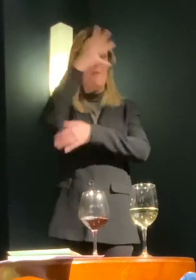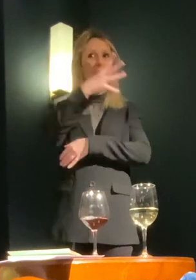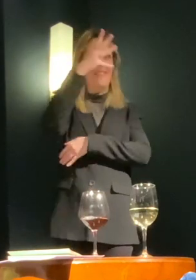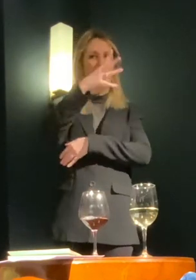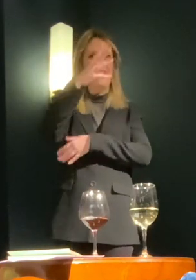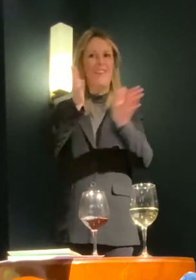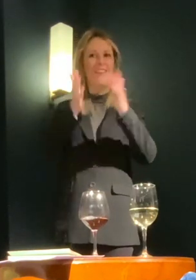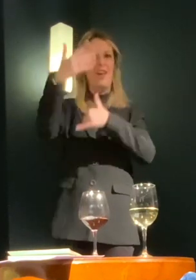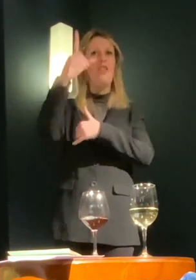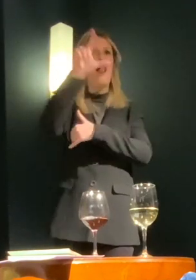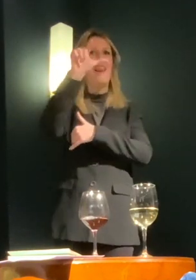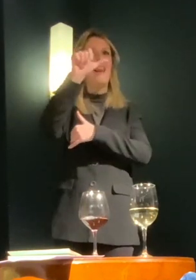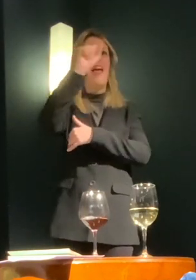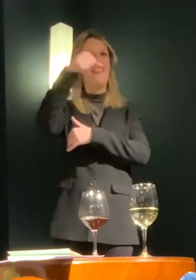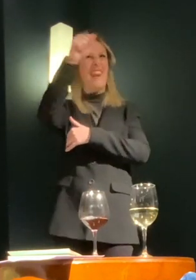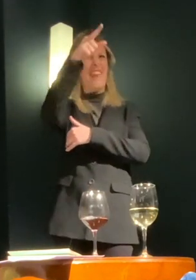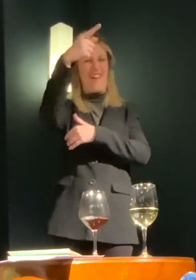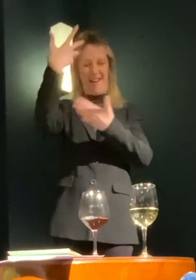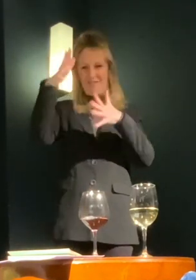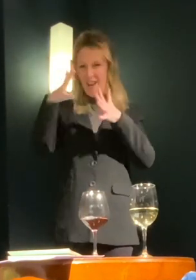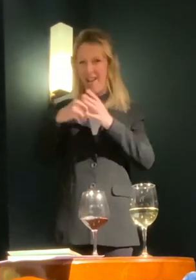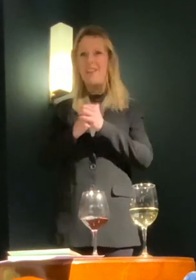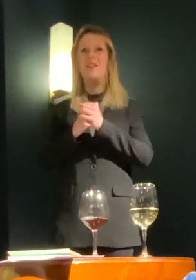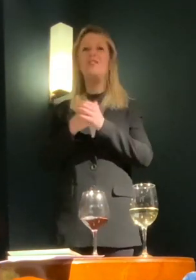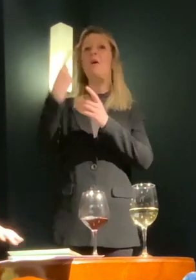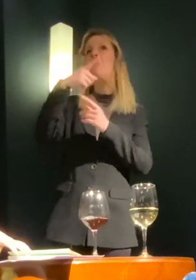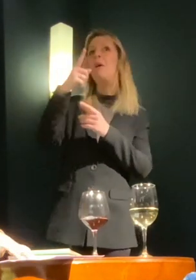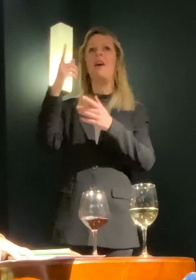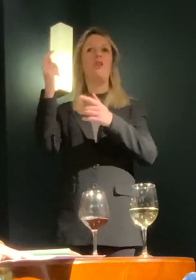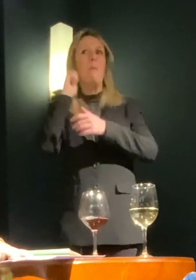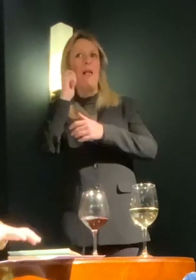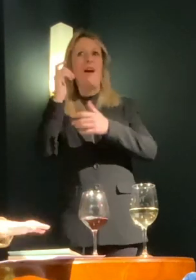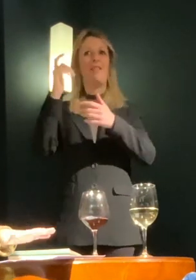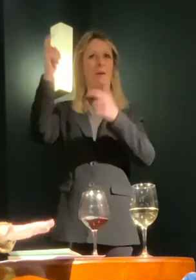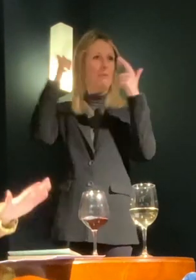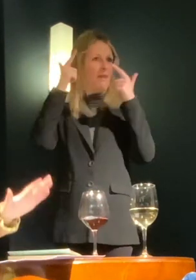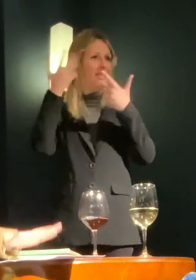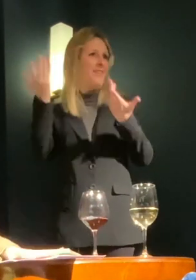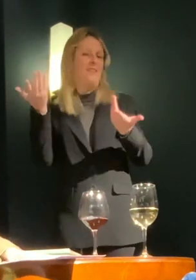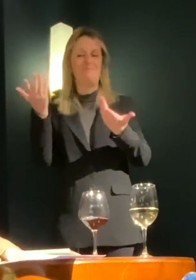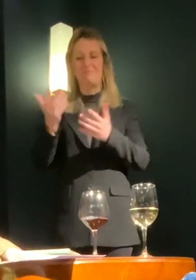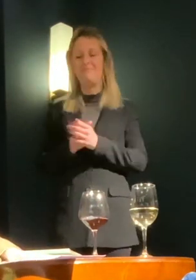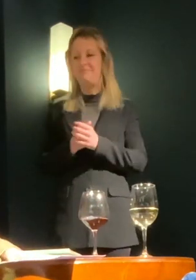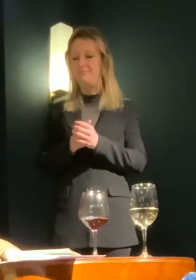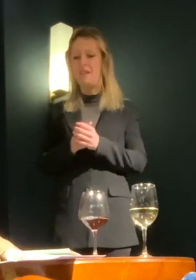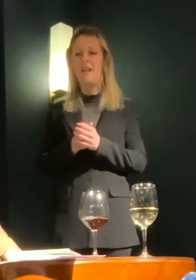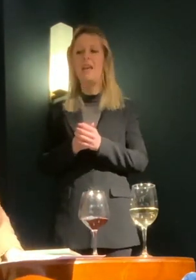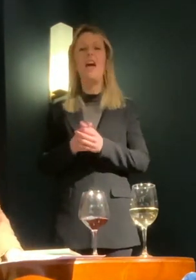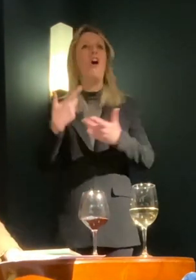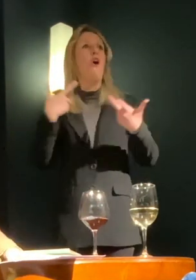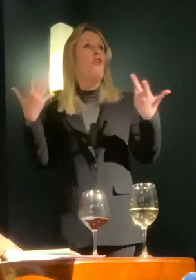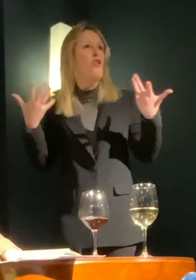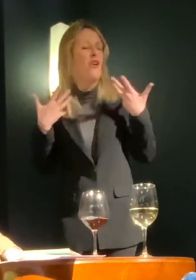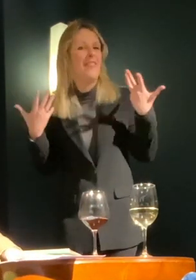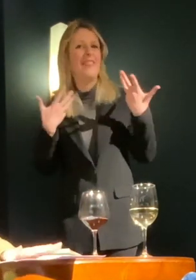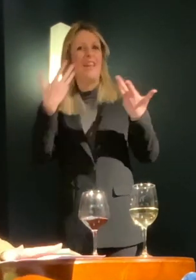Andrea Spampinato, che adesso fa anche foto e se serve battesimi, comunioni, tutto, siamo pronti. Sono contentissima di avere insieme a me